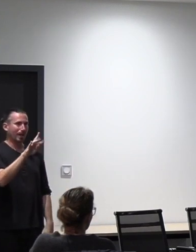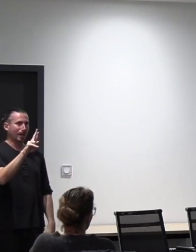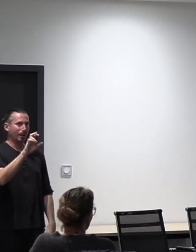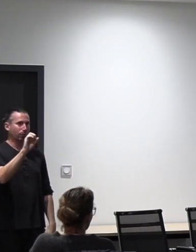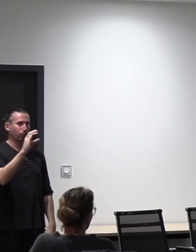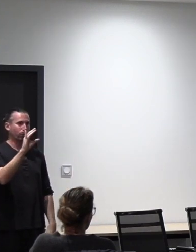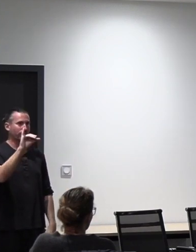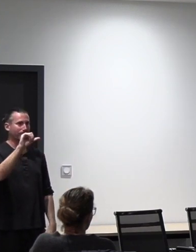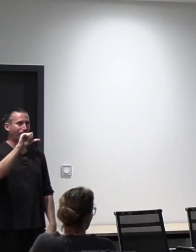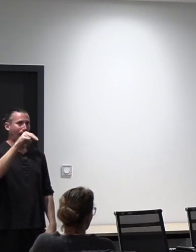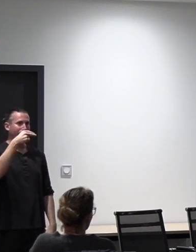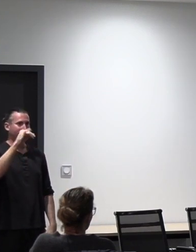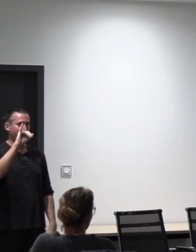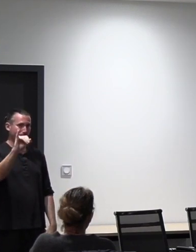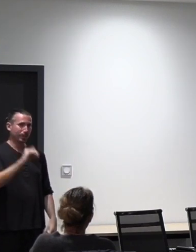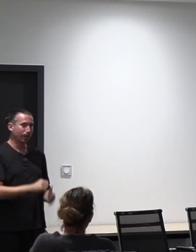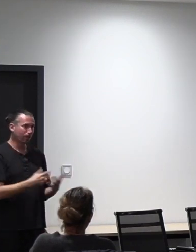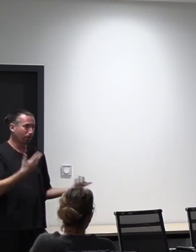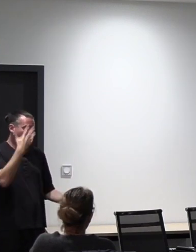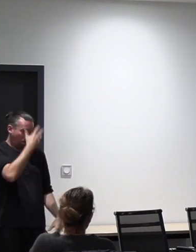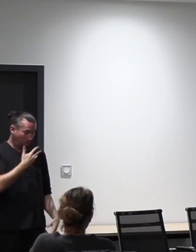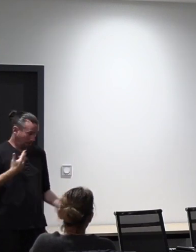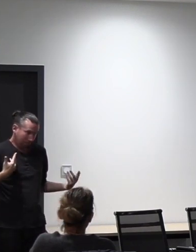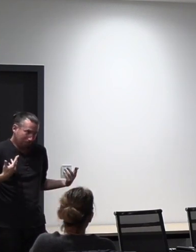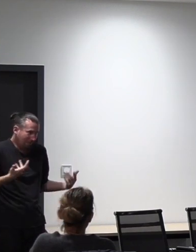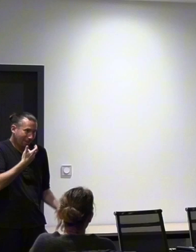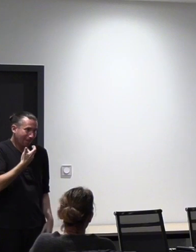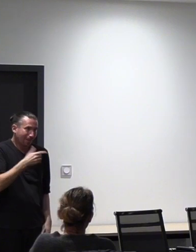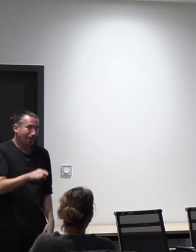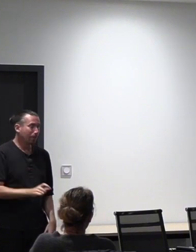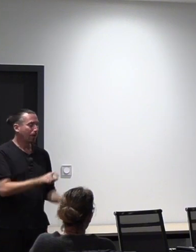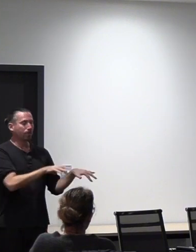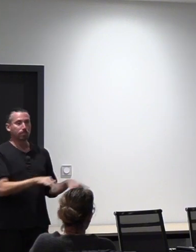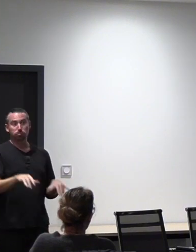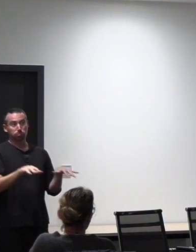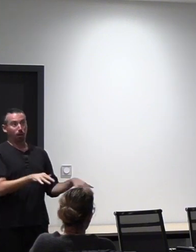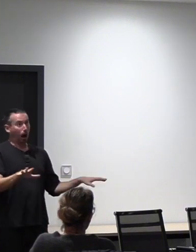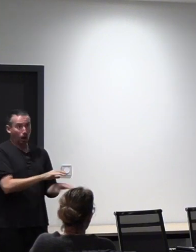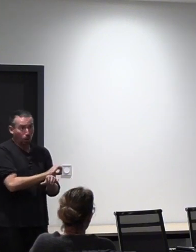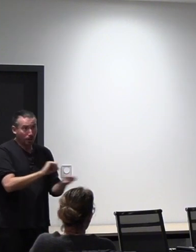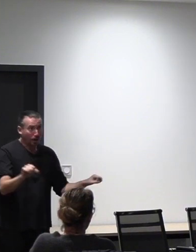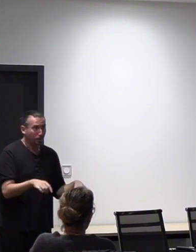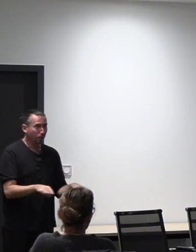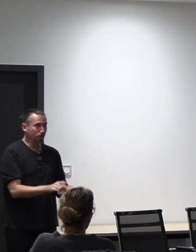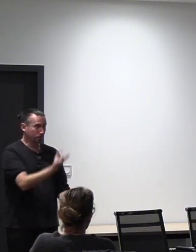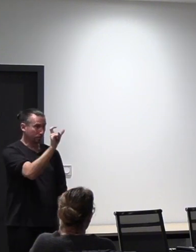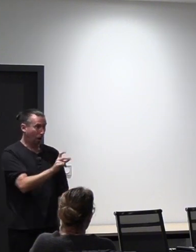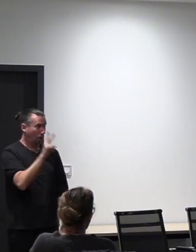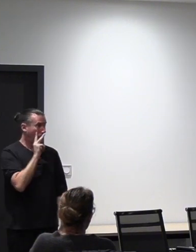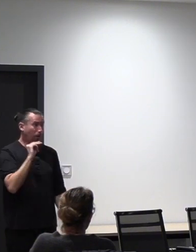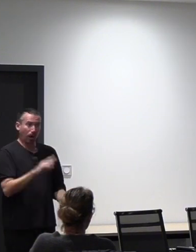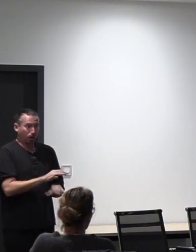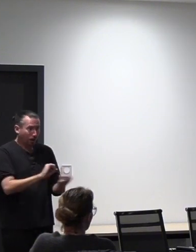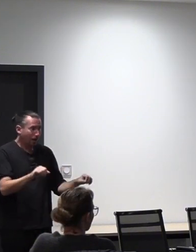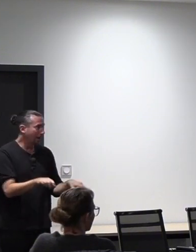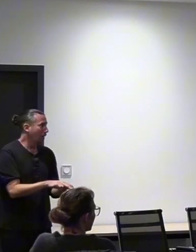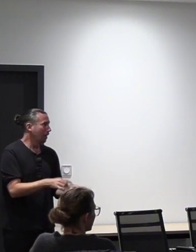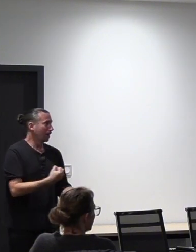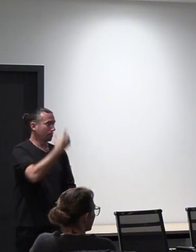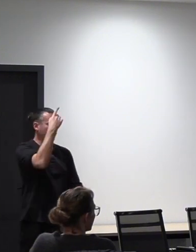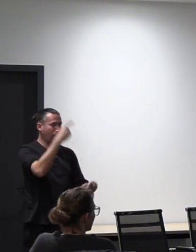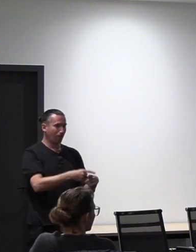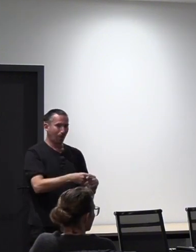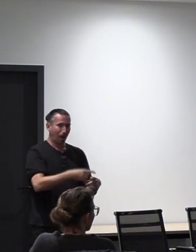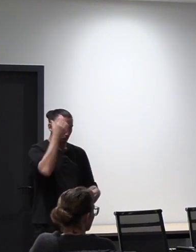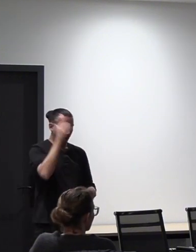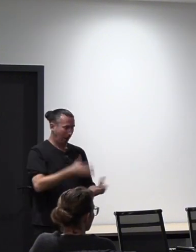rien. Un chat est un chat, mais qui était un pianiste remarquable et qui était une personne humaine à part entière. Moi, je suis allé le voir plusieurs fois. On le soulevait